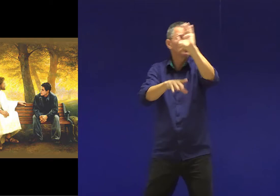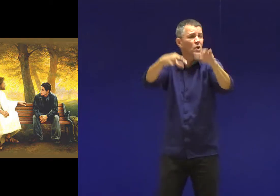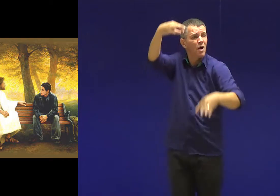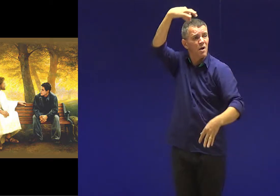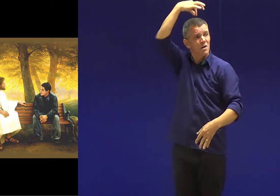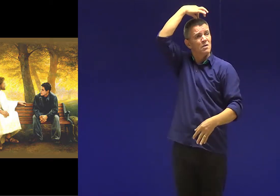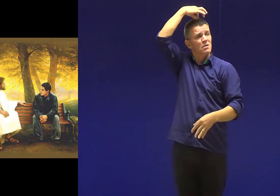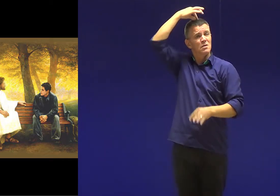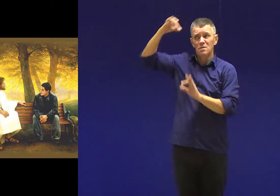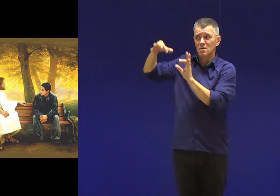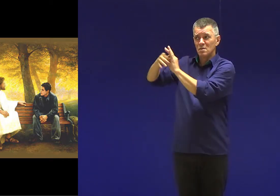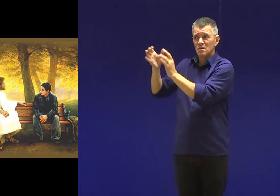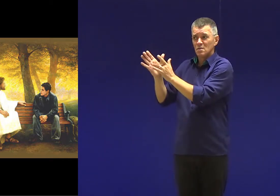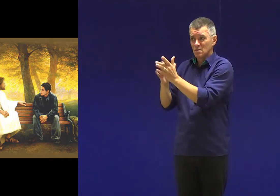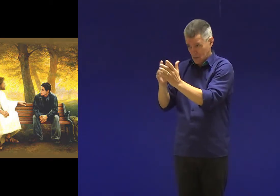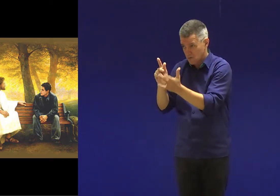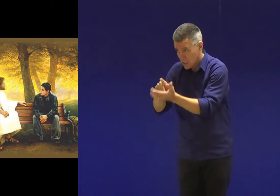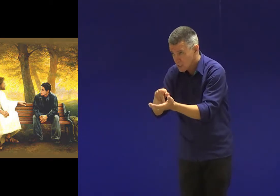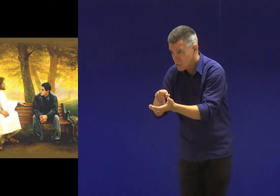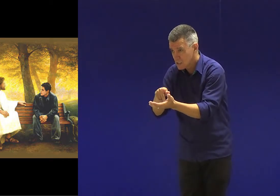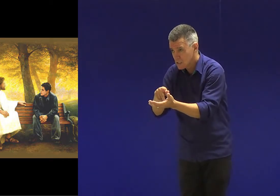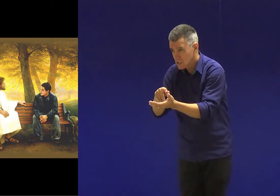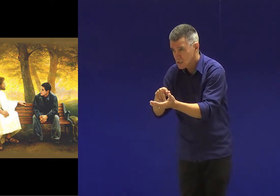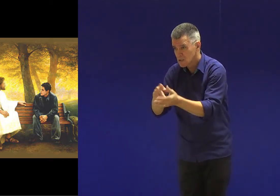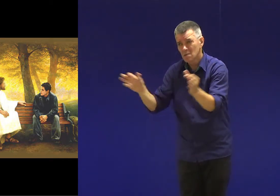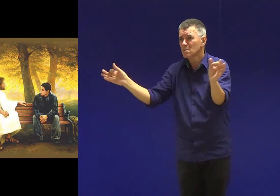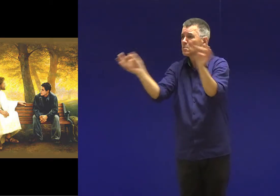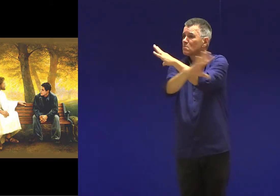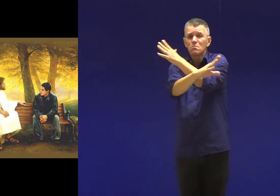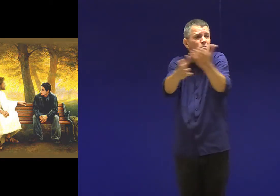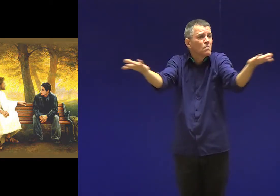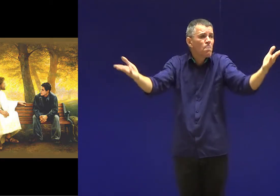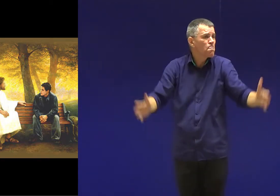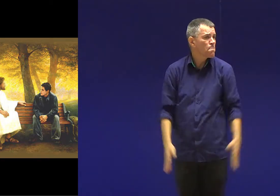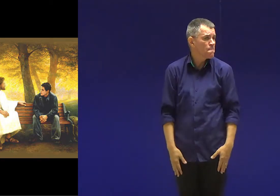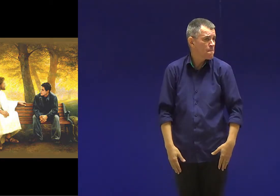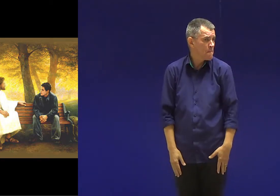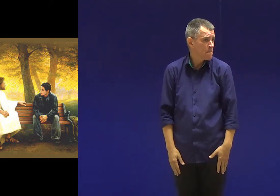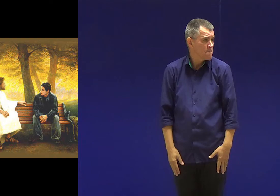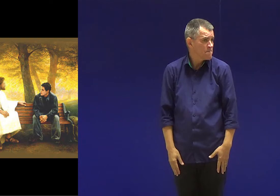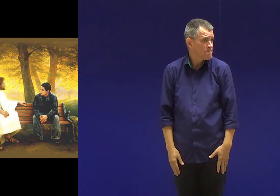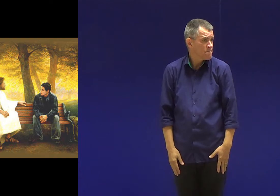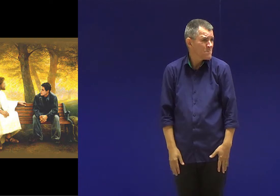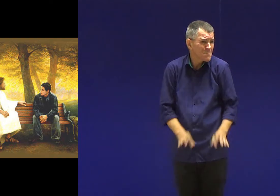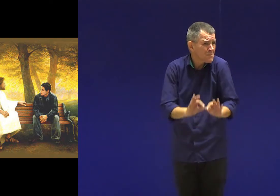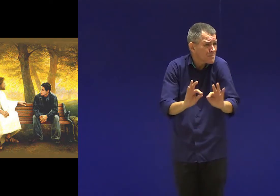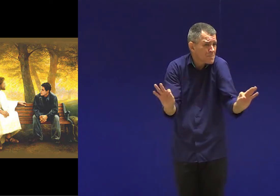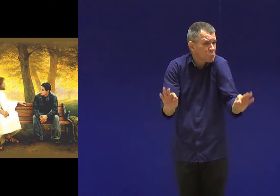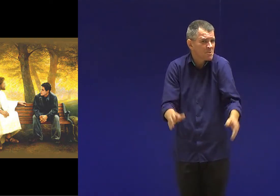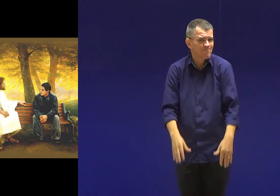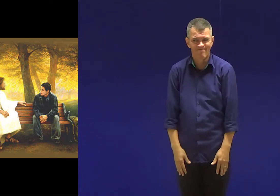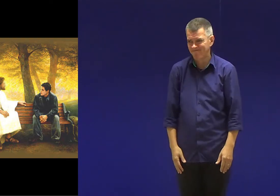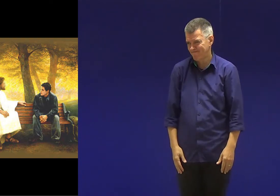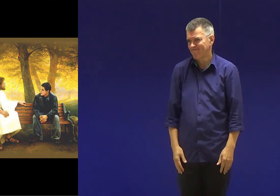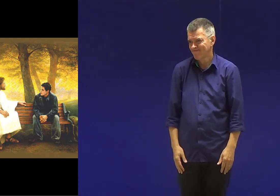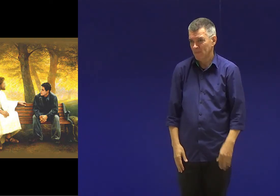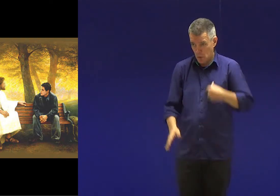você não está bem. E você está com Jesus porque você tem o Espírito dele. O Espírito que vem dele. É muito